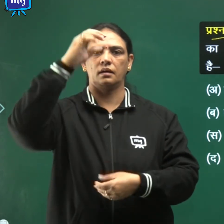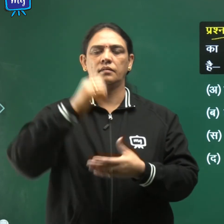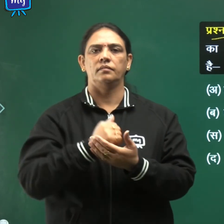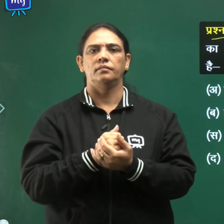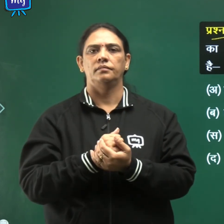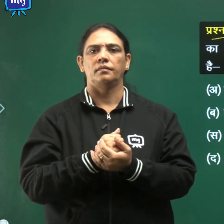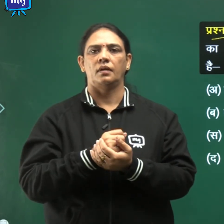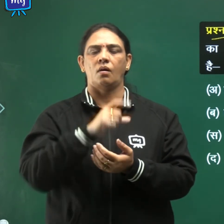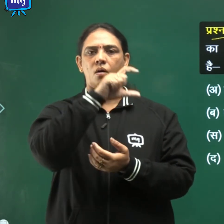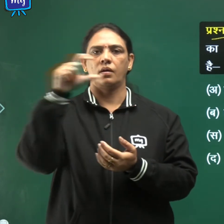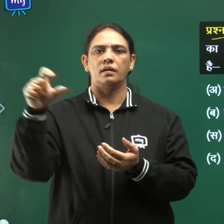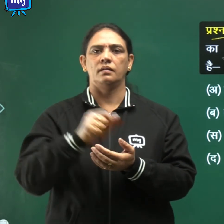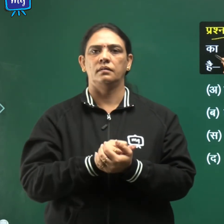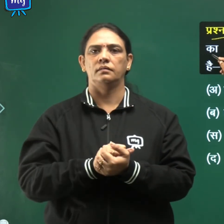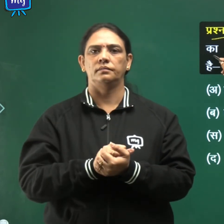एवं